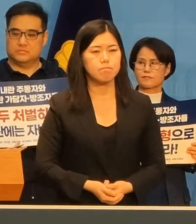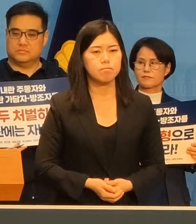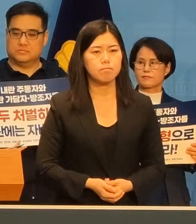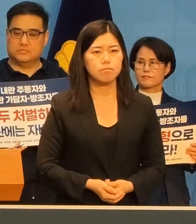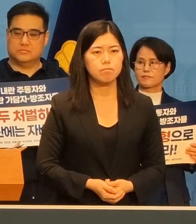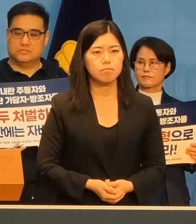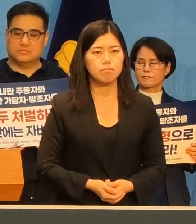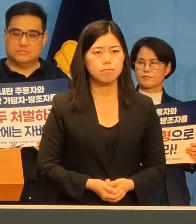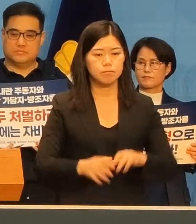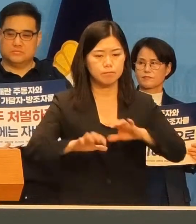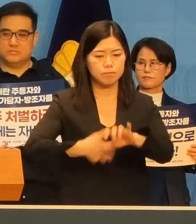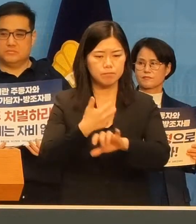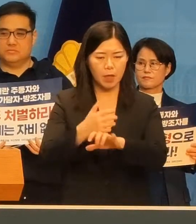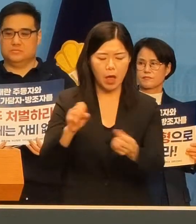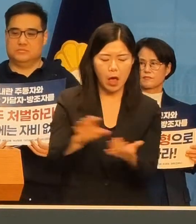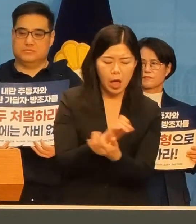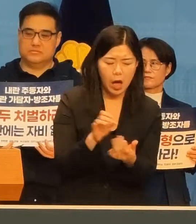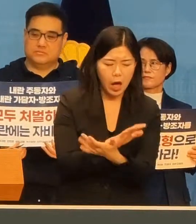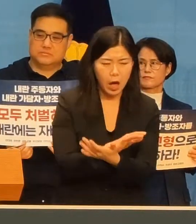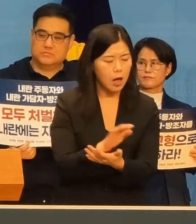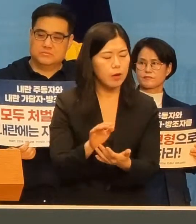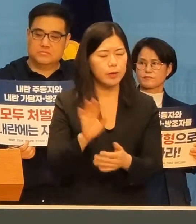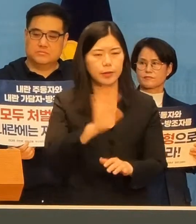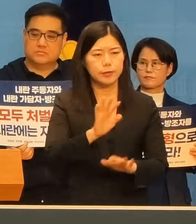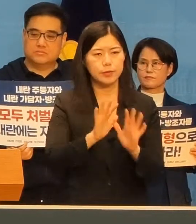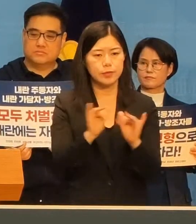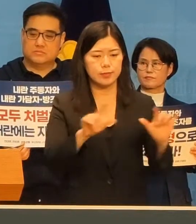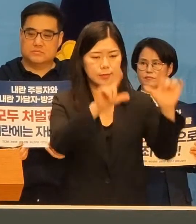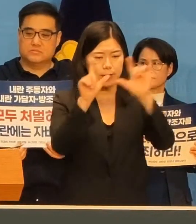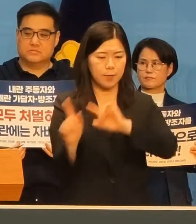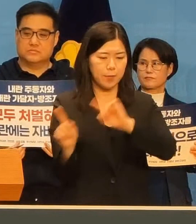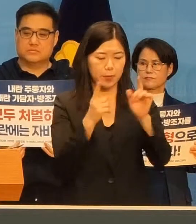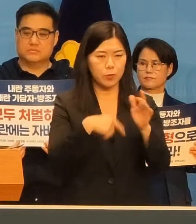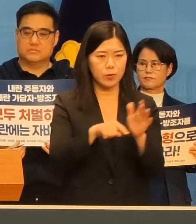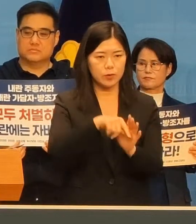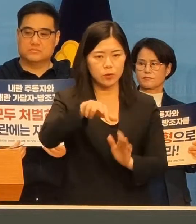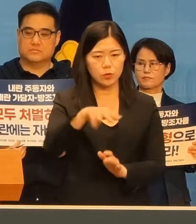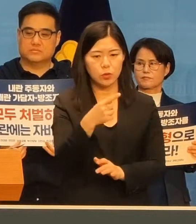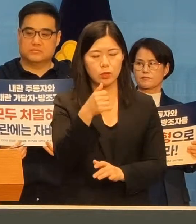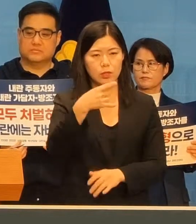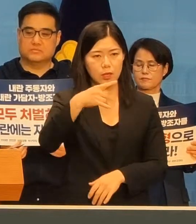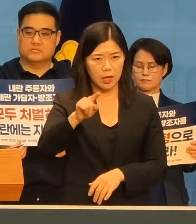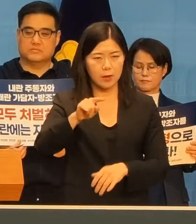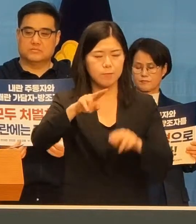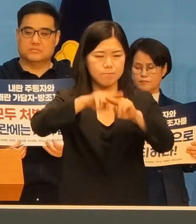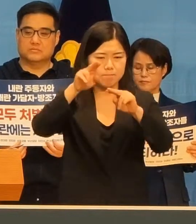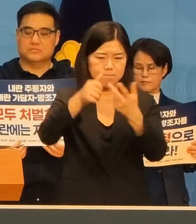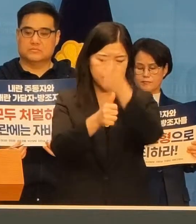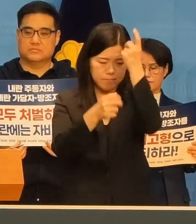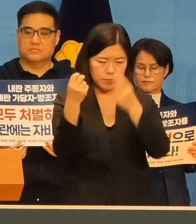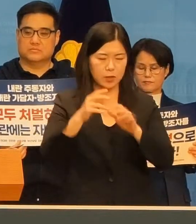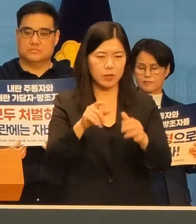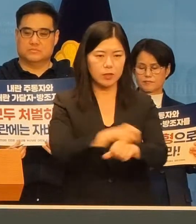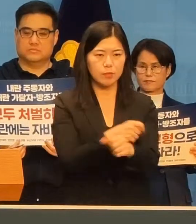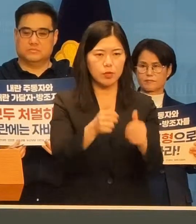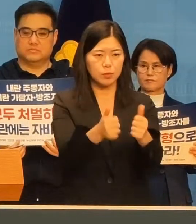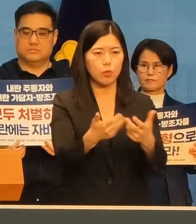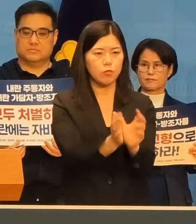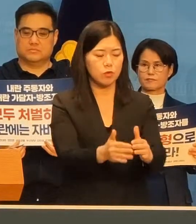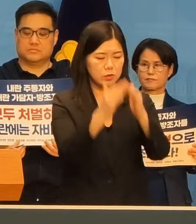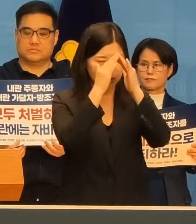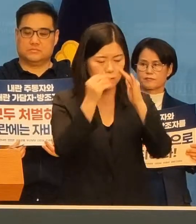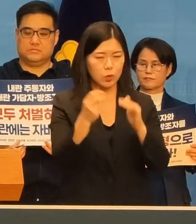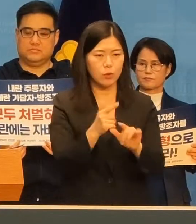바이며 내란의 혼란으로부터 일상으로의 회복을 위해 직위원 조의대의 빠른 탄핵과 특별재판부 설치 등 필요한